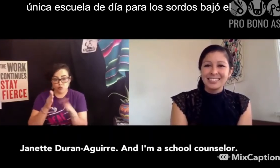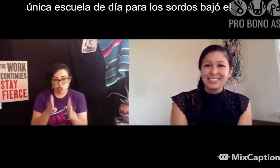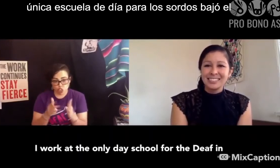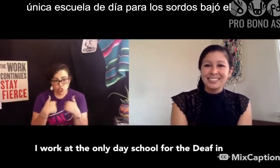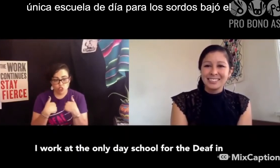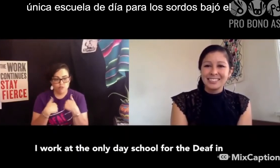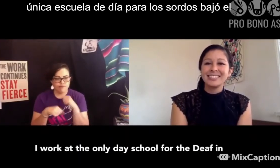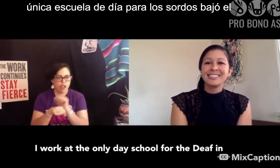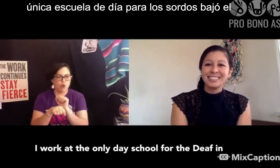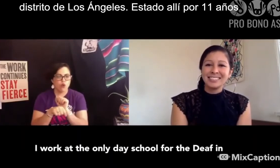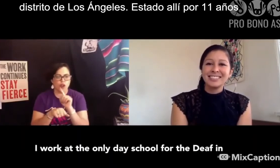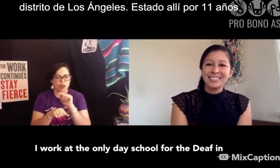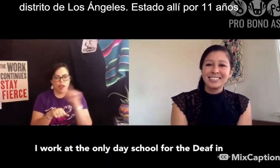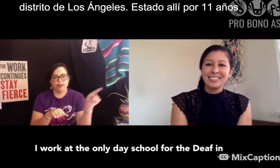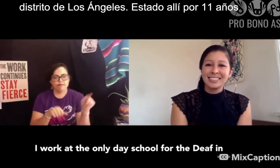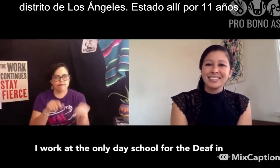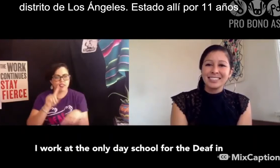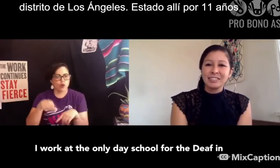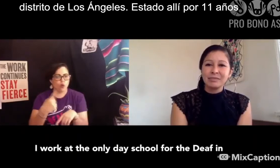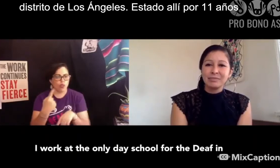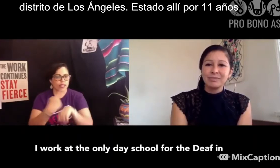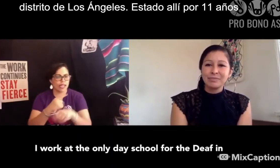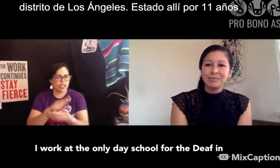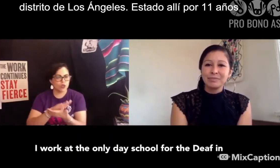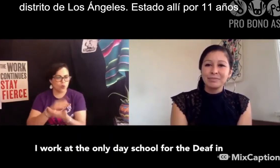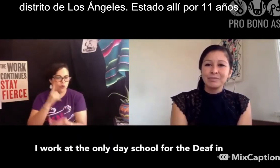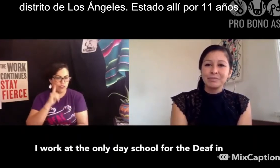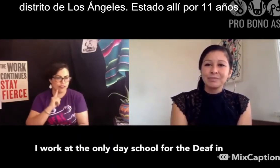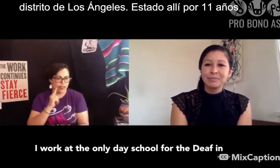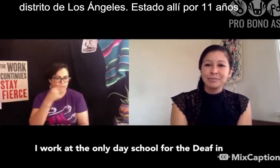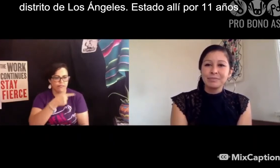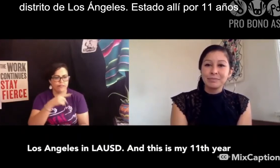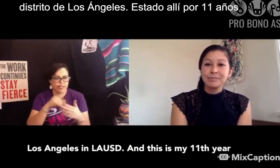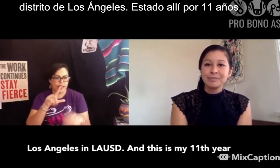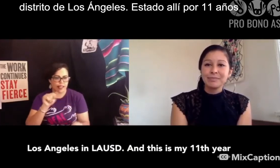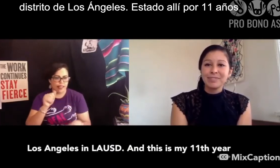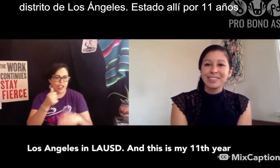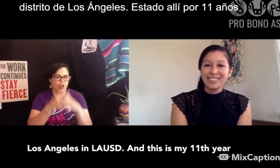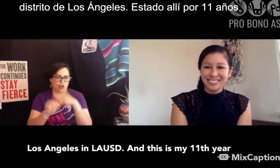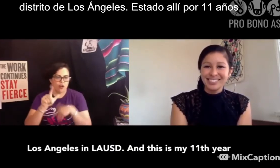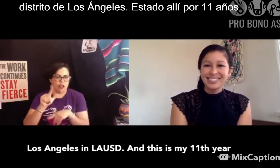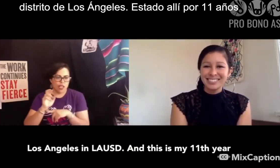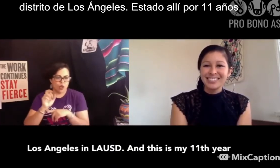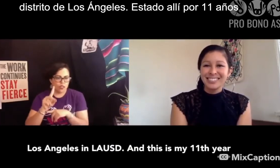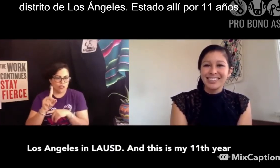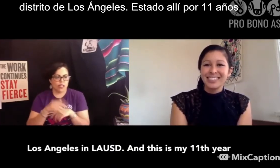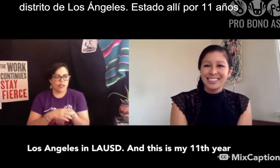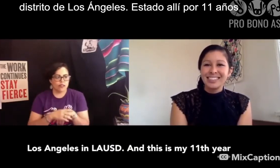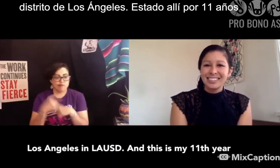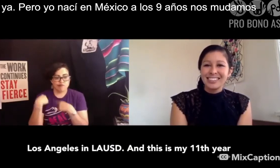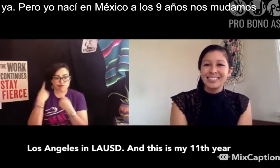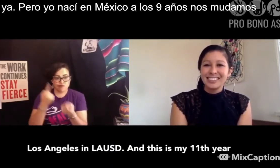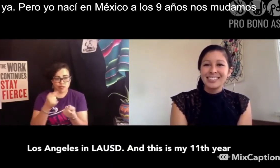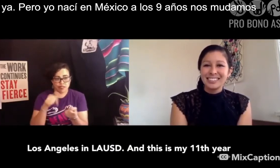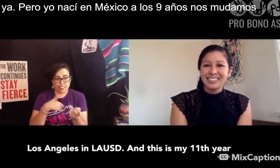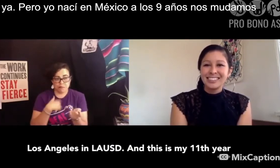sordos bajo el distrito de Los Ángeles. He estado allí por 11